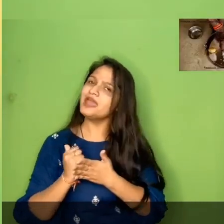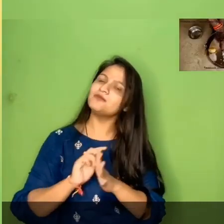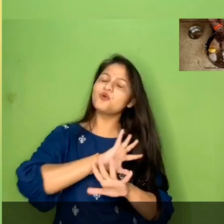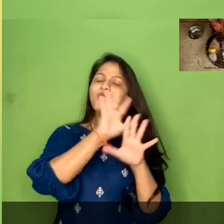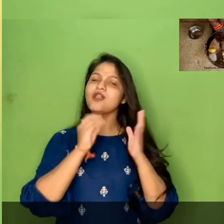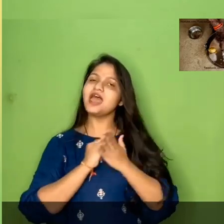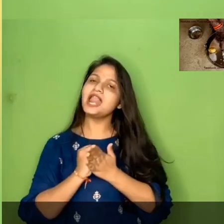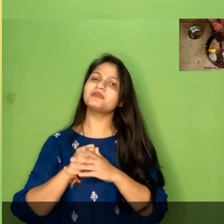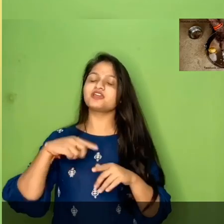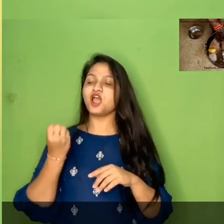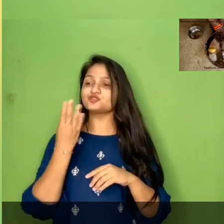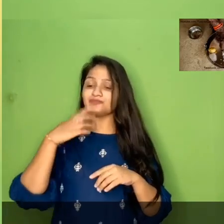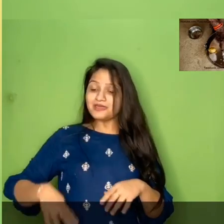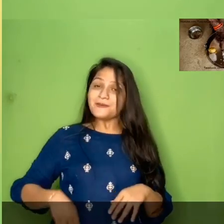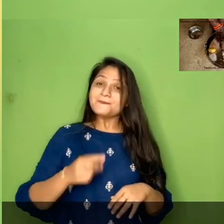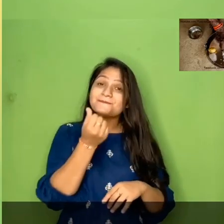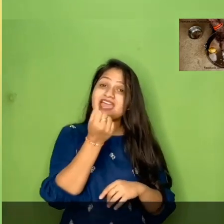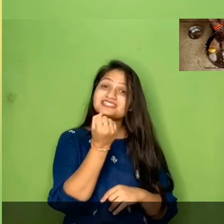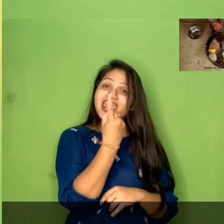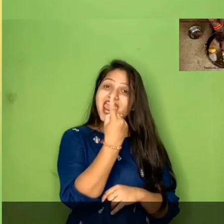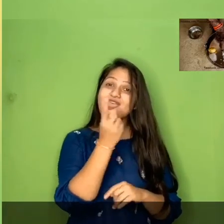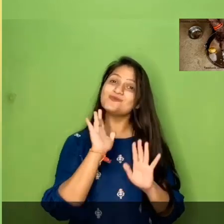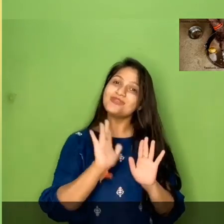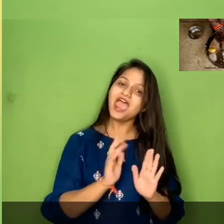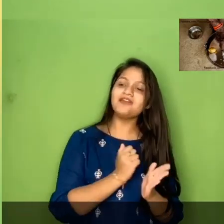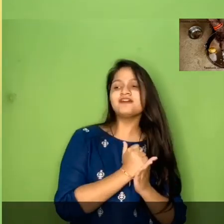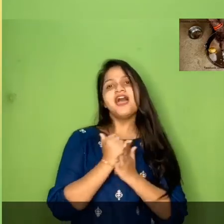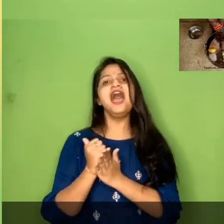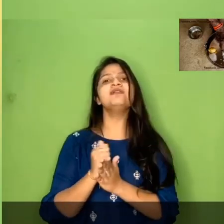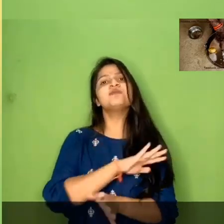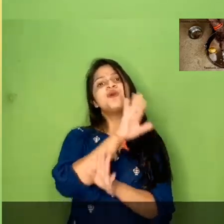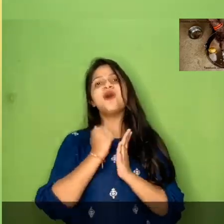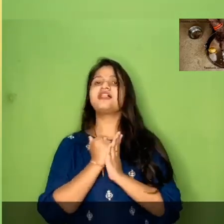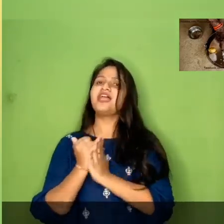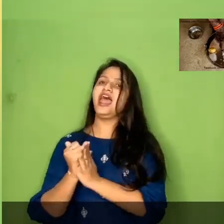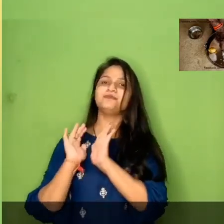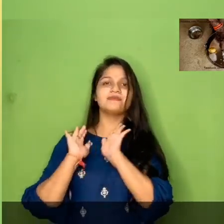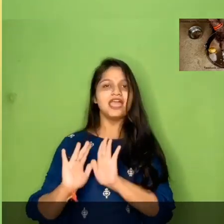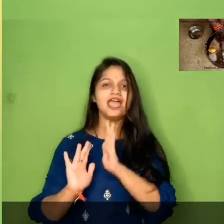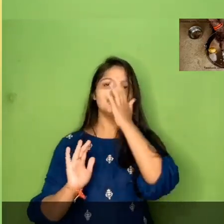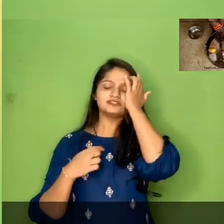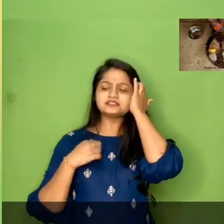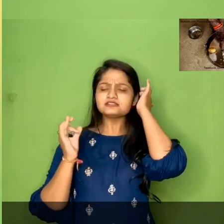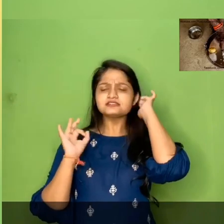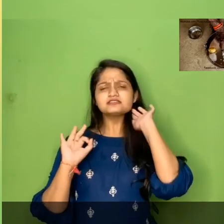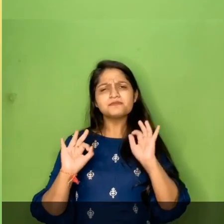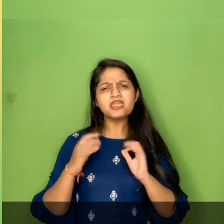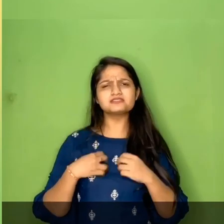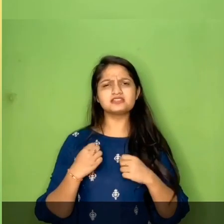उसको खाना खिलाया और अगले दिन जो उसके पास था, जो कि 1 रुपया, वो देकर उसको विदा किया